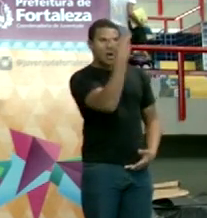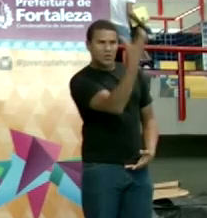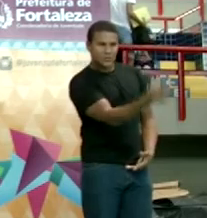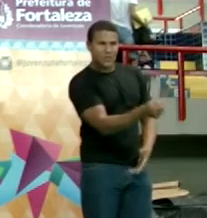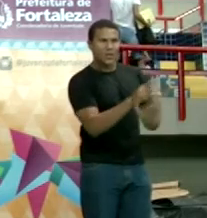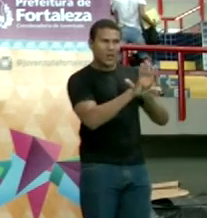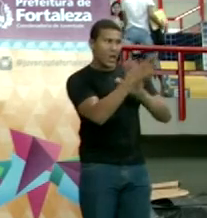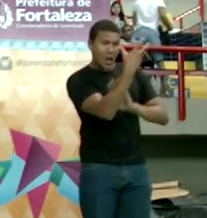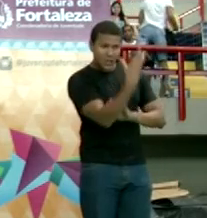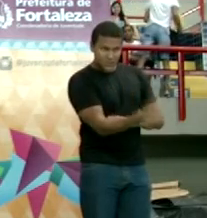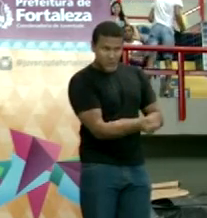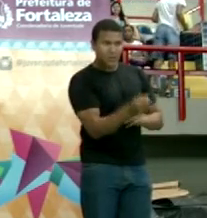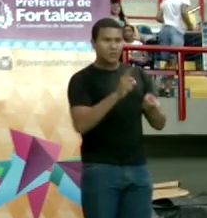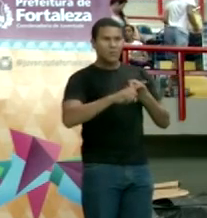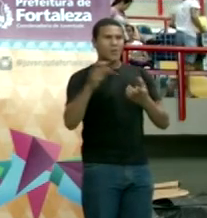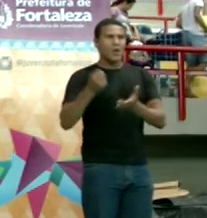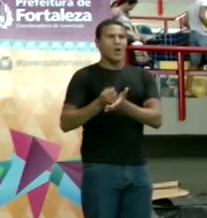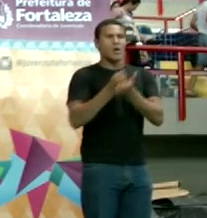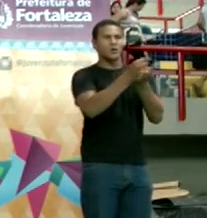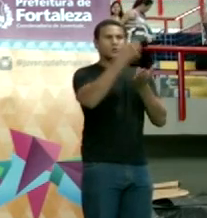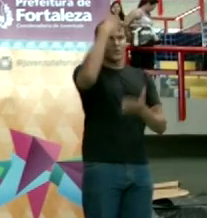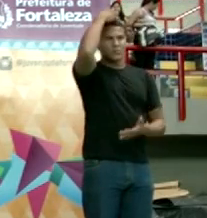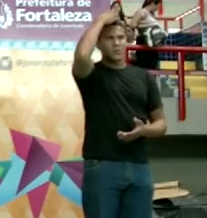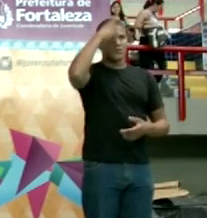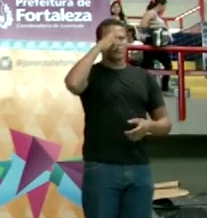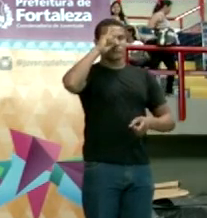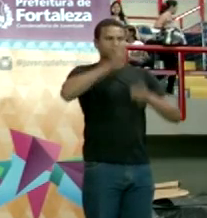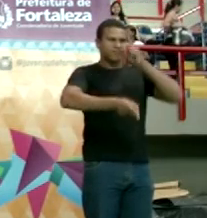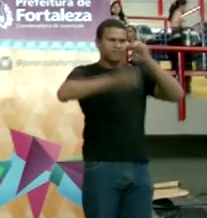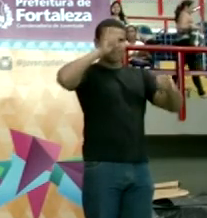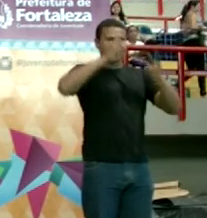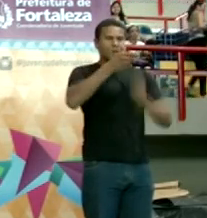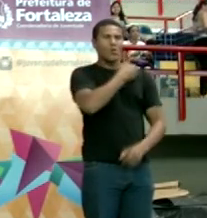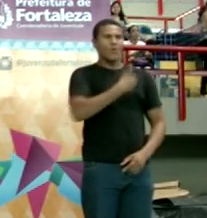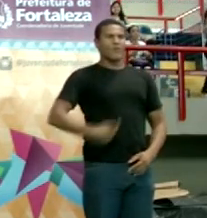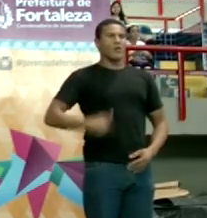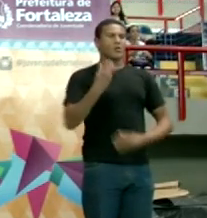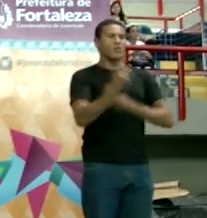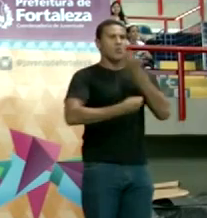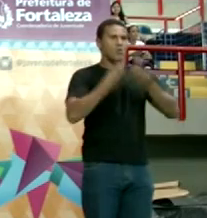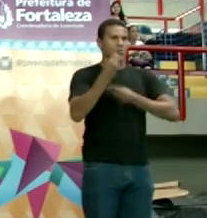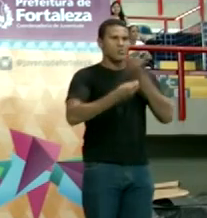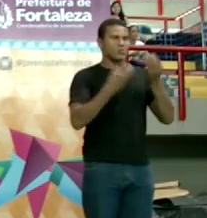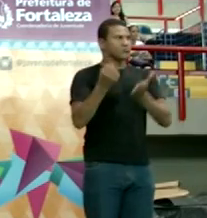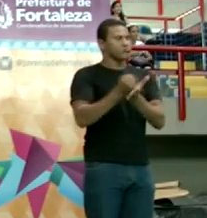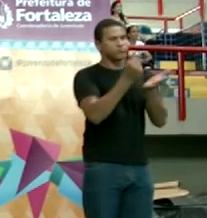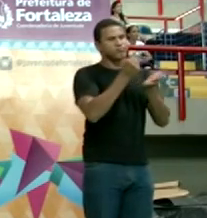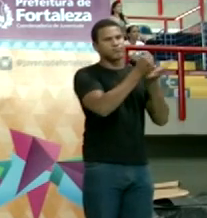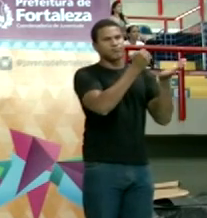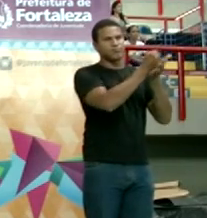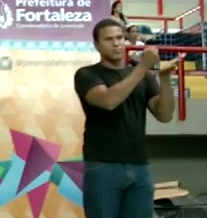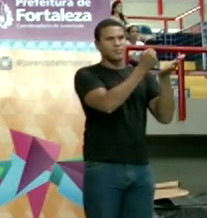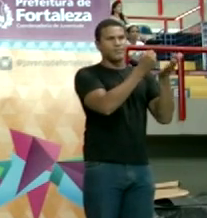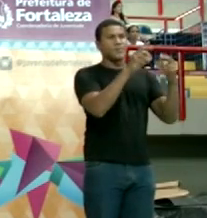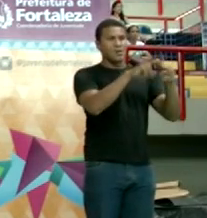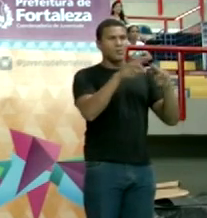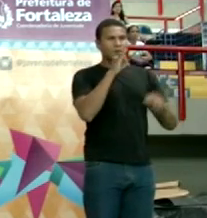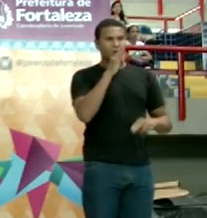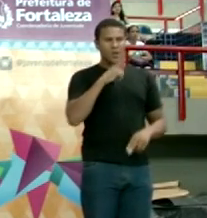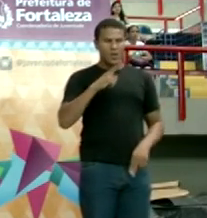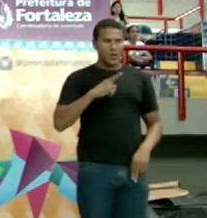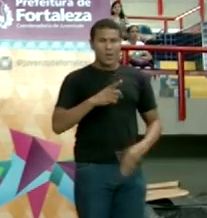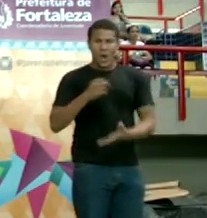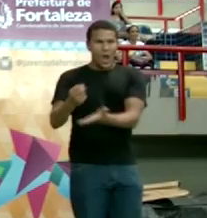e ajudar o imperador na difícil tarefa de administrar o Estado. O imperador, então, ele tinha 2 estruturas de